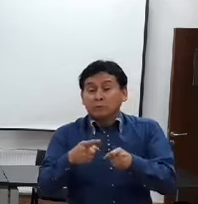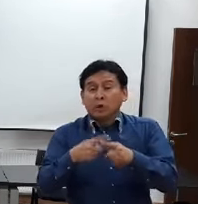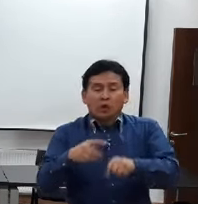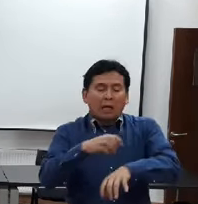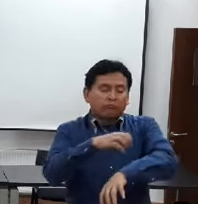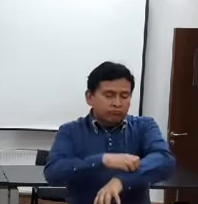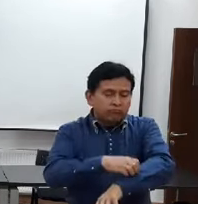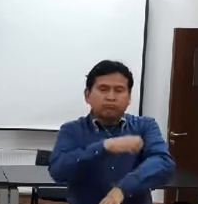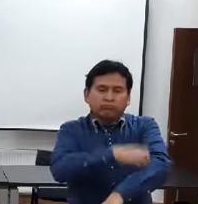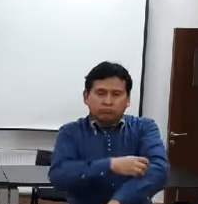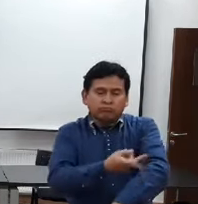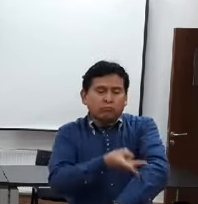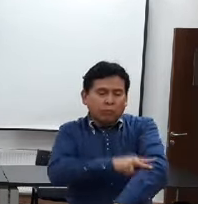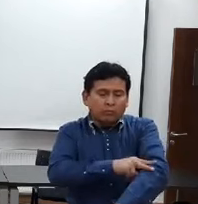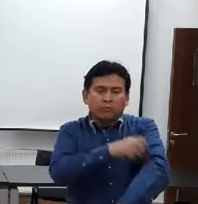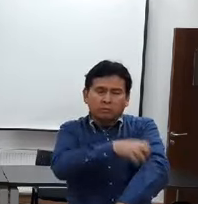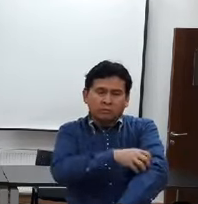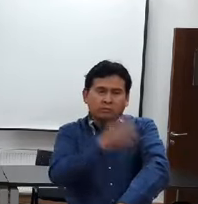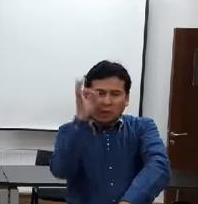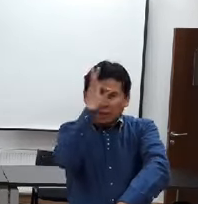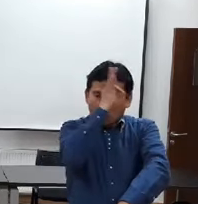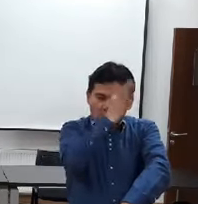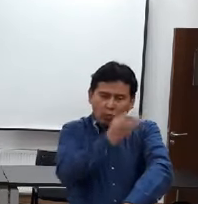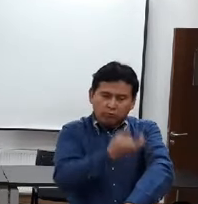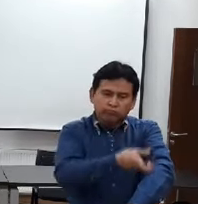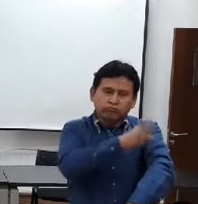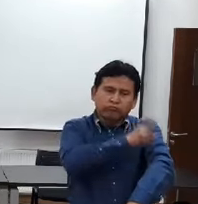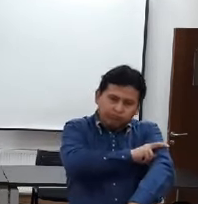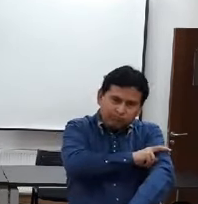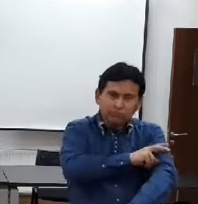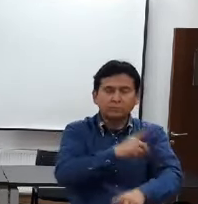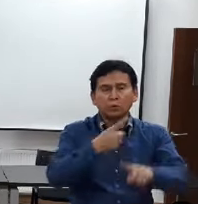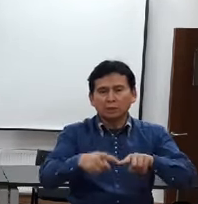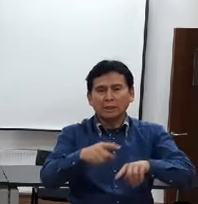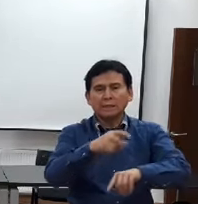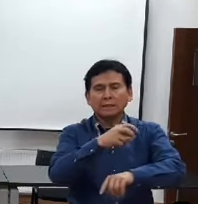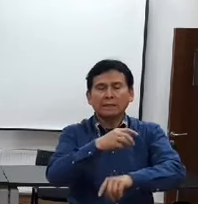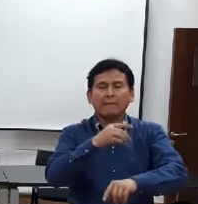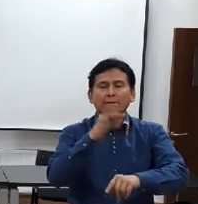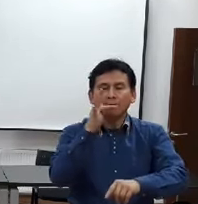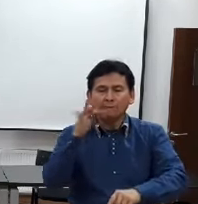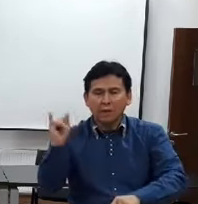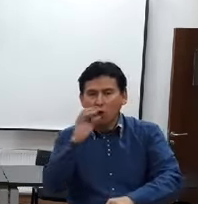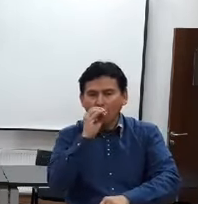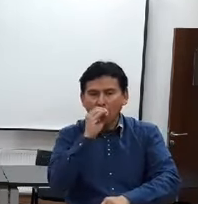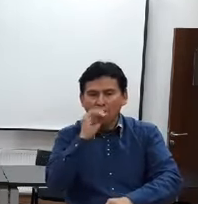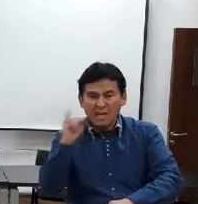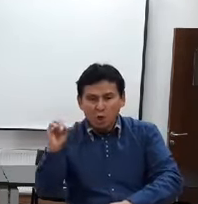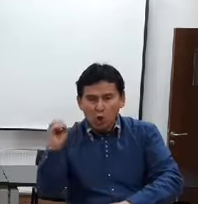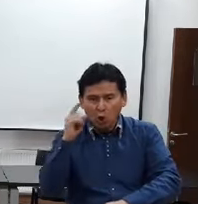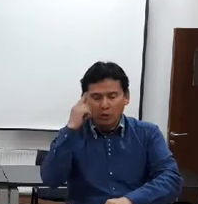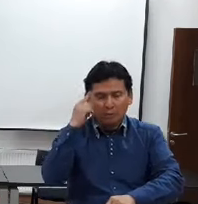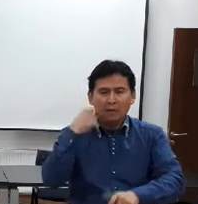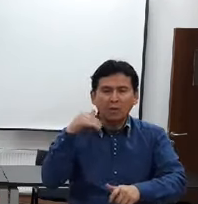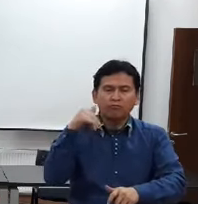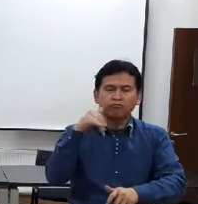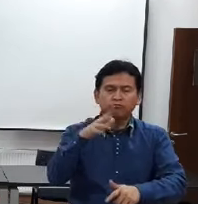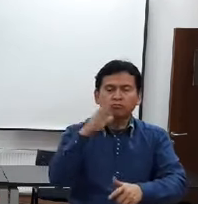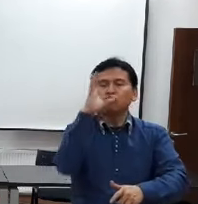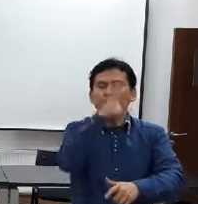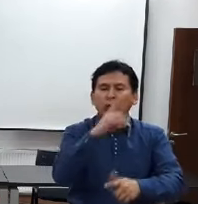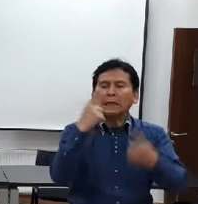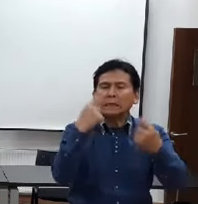otras regiones, primero la región de Araucanía, después la región del Bío Bío, en la cual ha ido en búsqueda de